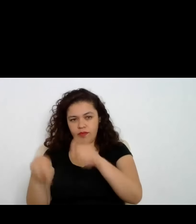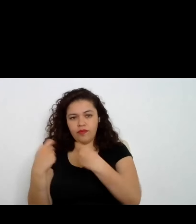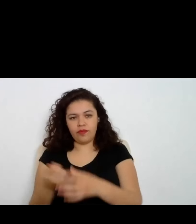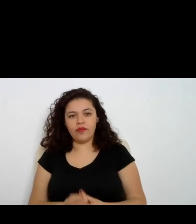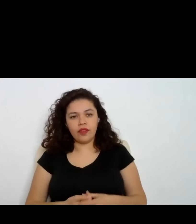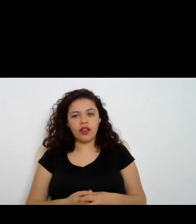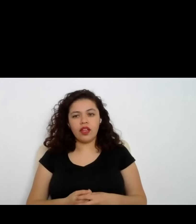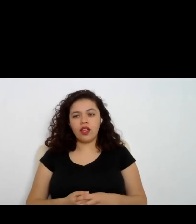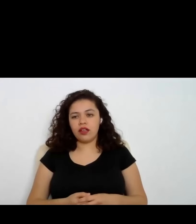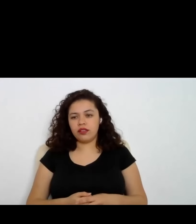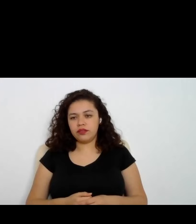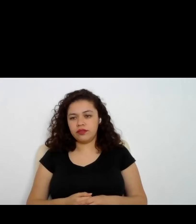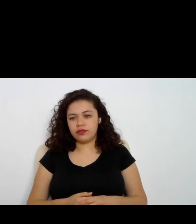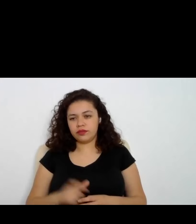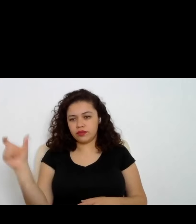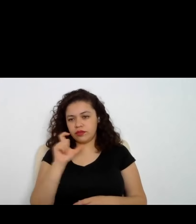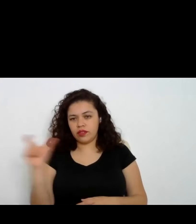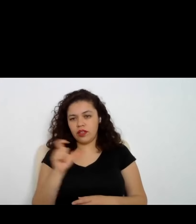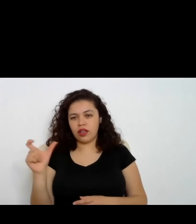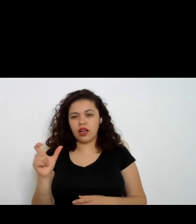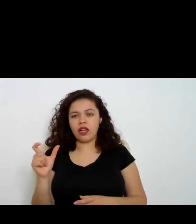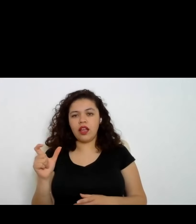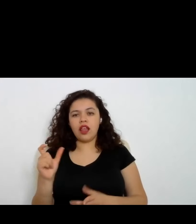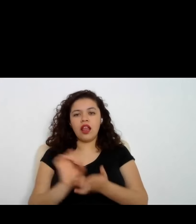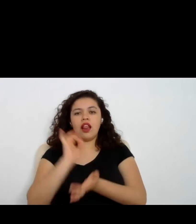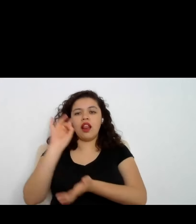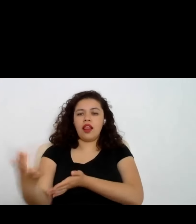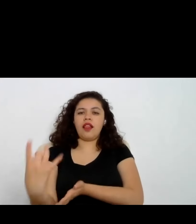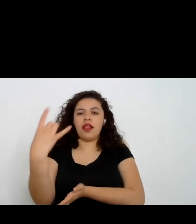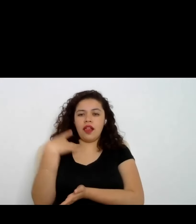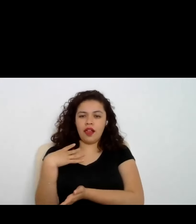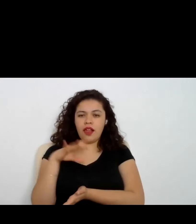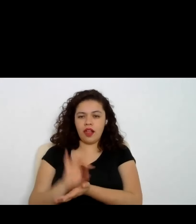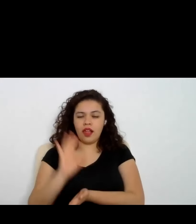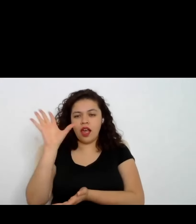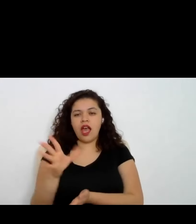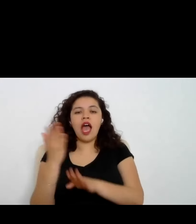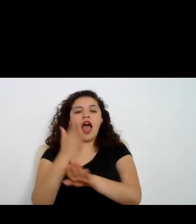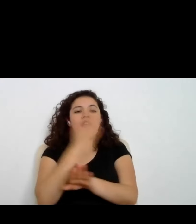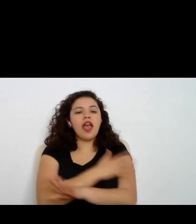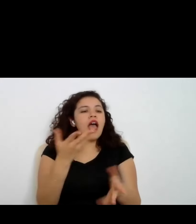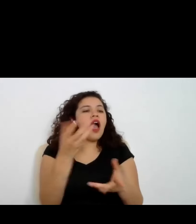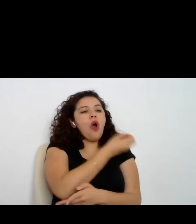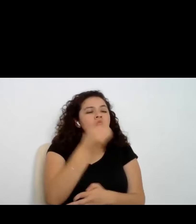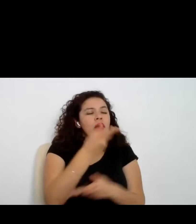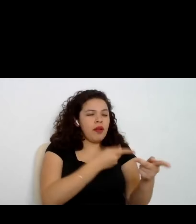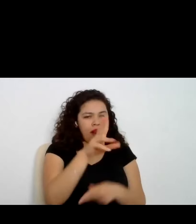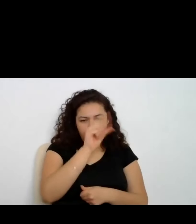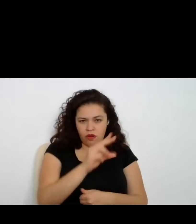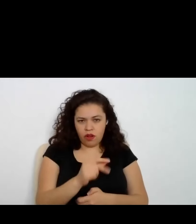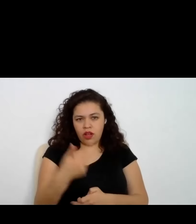Cuando se modifiquen las condiciones de transferencia o se vayan a realizar transferencias no previstas inicialmente, que era un poquito lo que